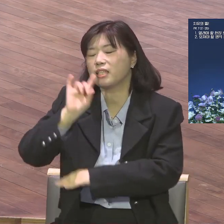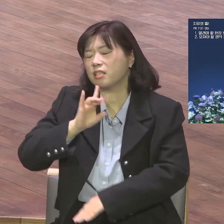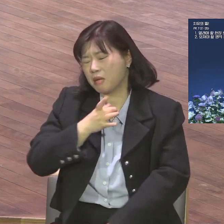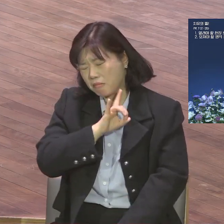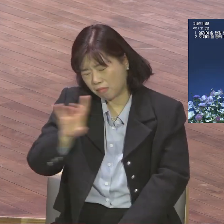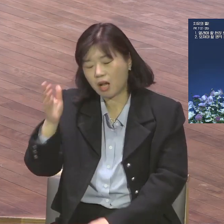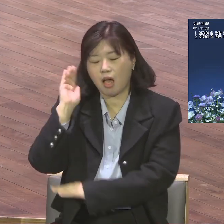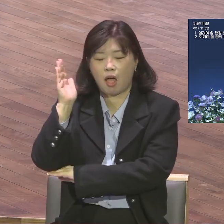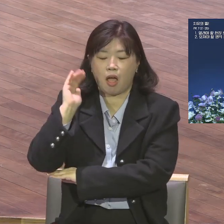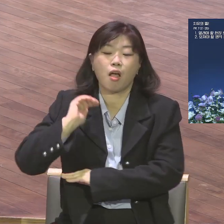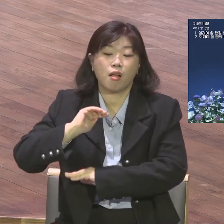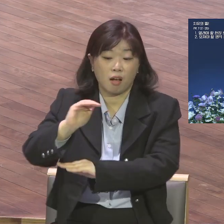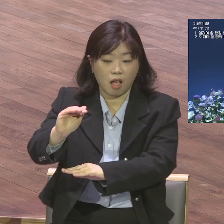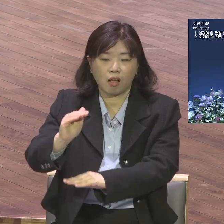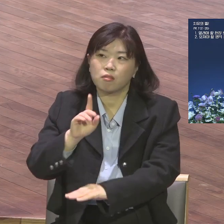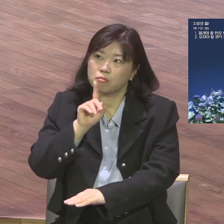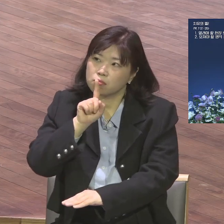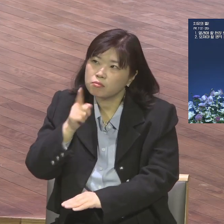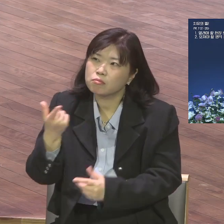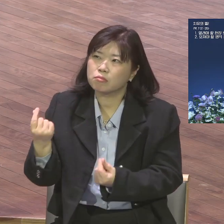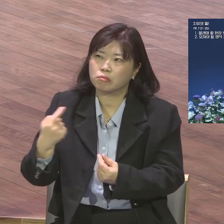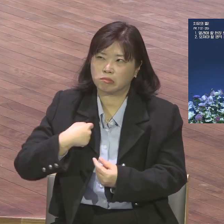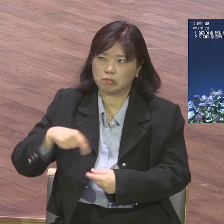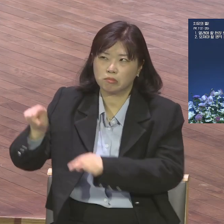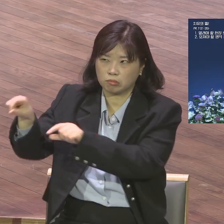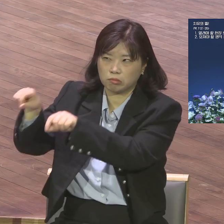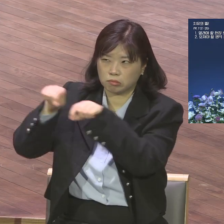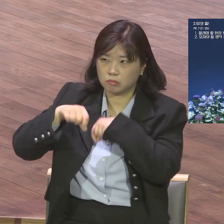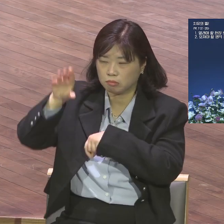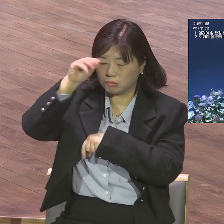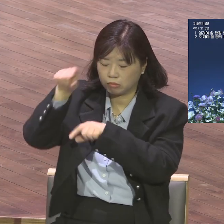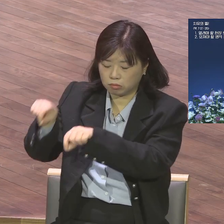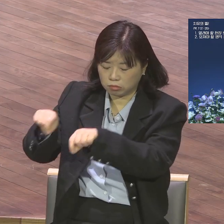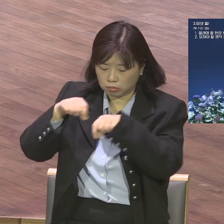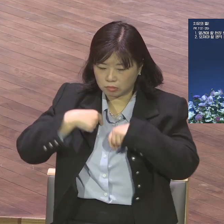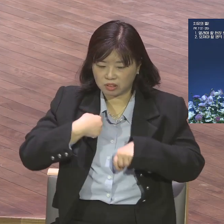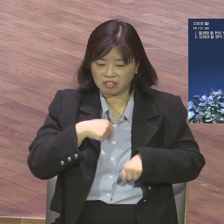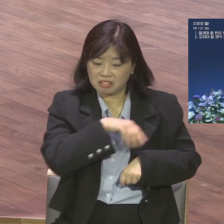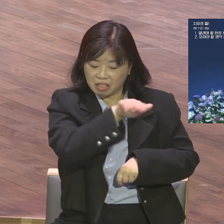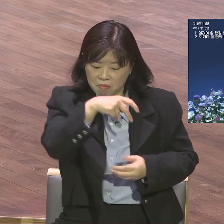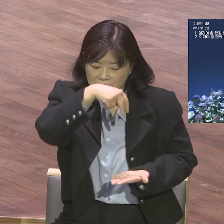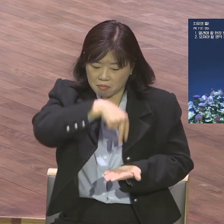그 이름이 뭐예요? 그 이름. 예수. 예수가 무슨 뜻이에요? 구원자.